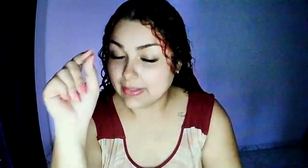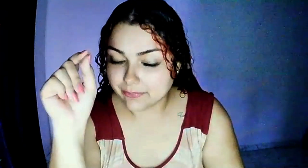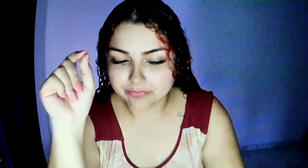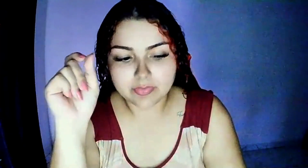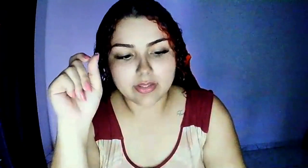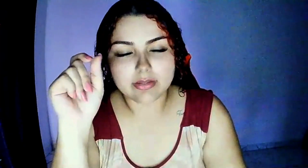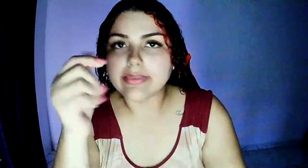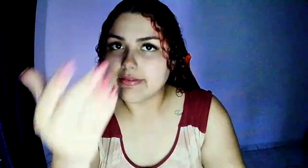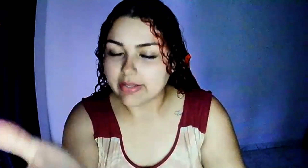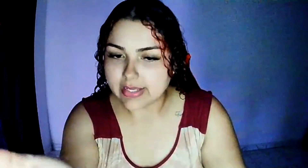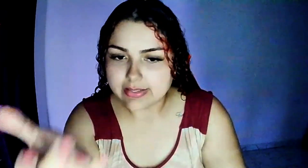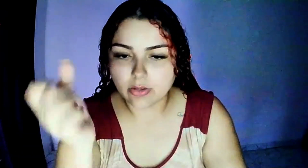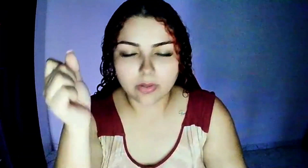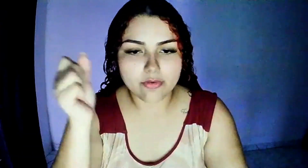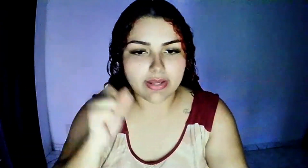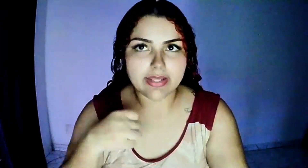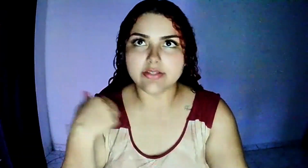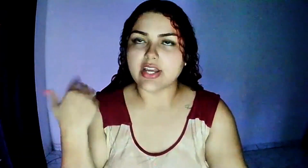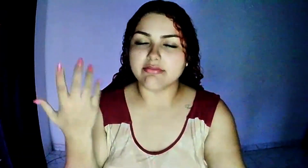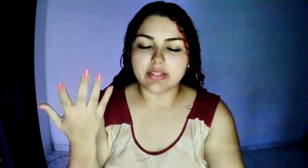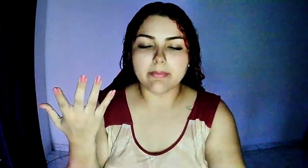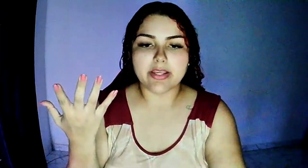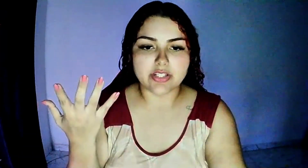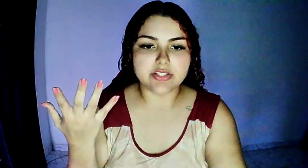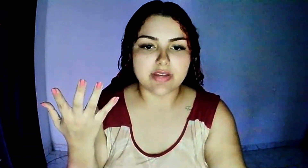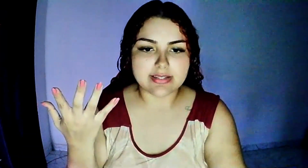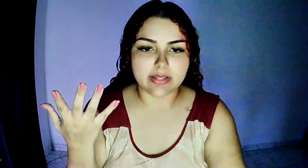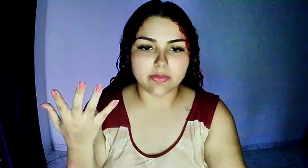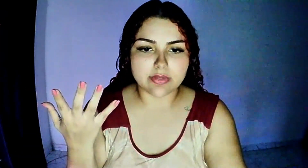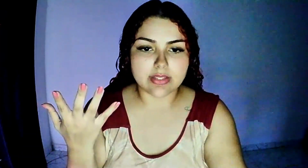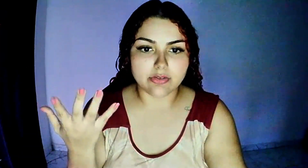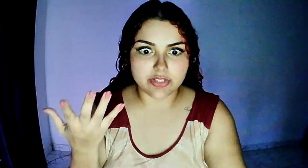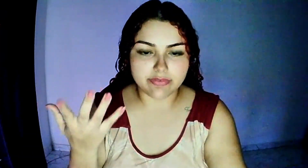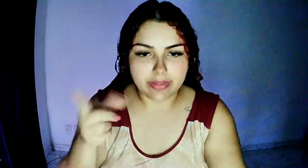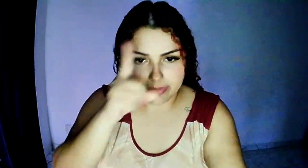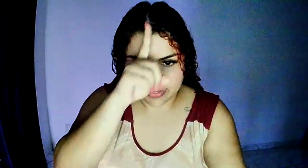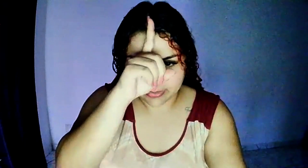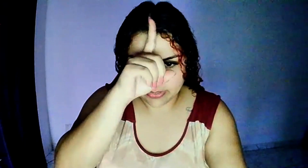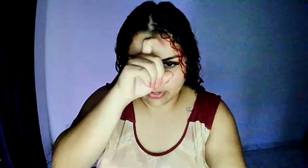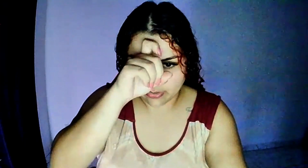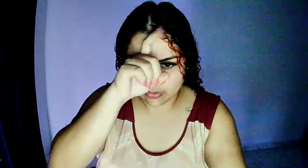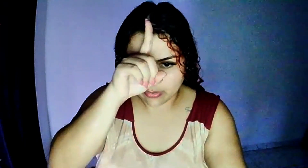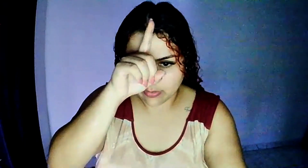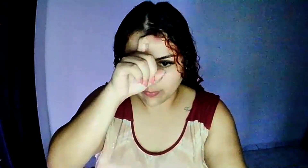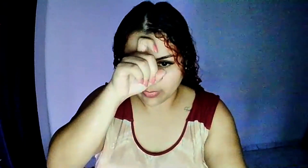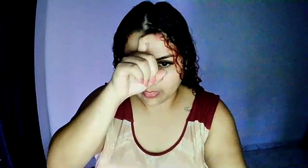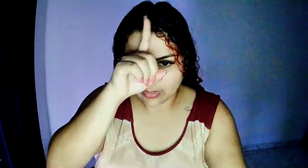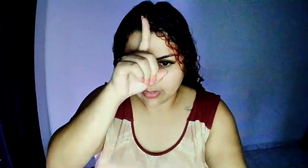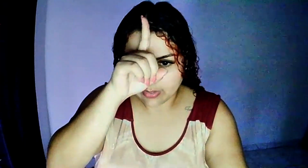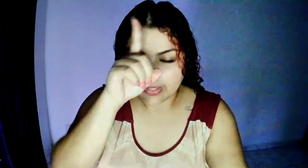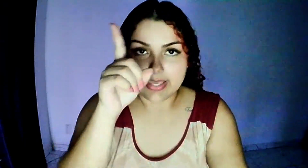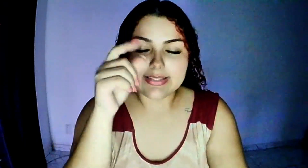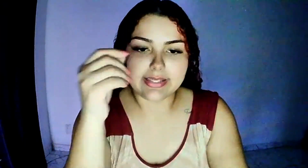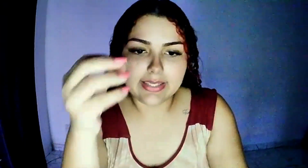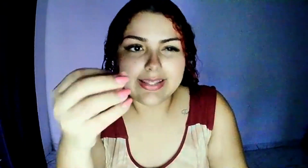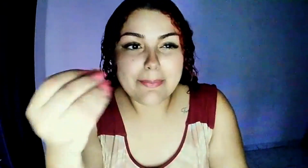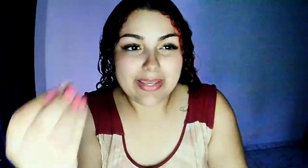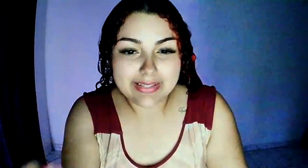E tem variação, como eu falei, já vi também gente fazendo o sinal de enfermeira aqui, ó. Esse aqui,